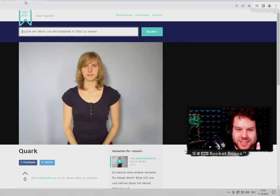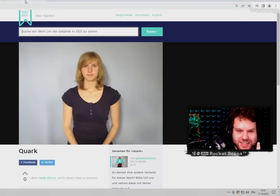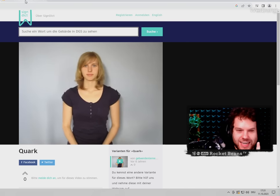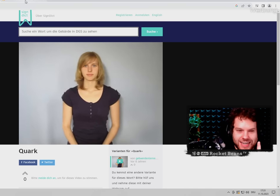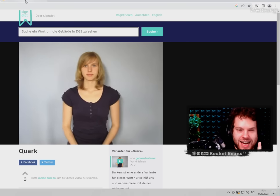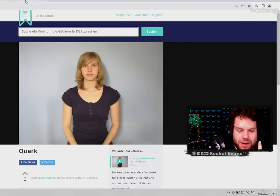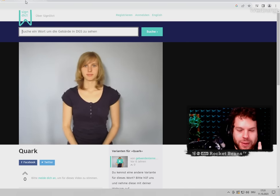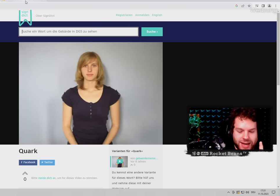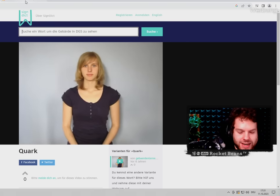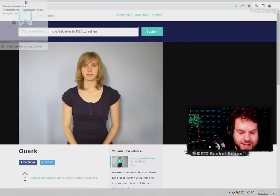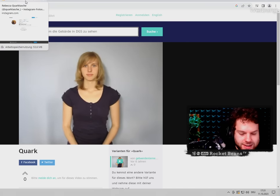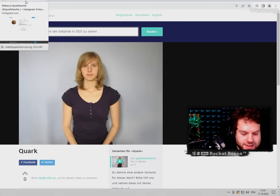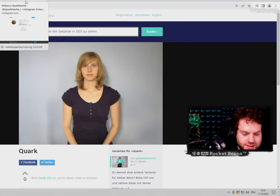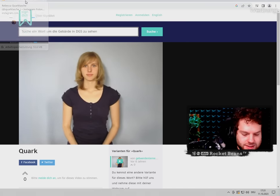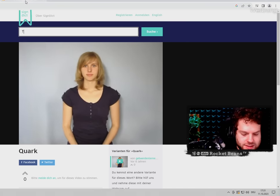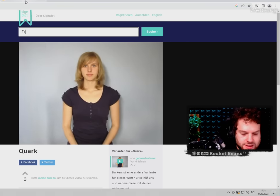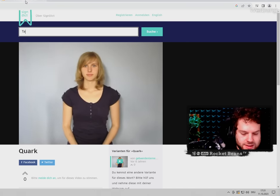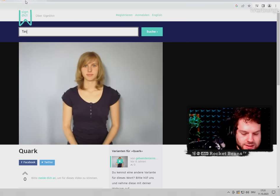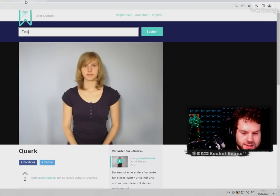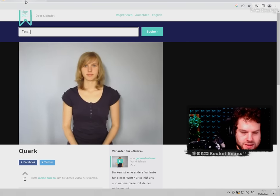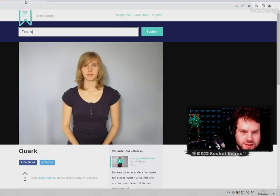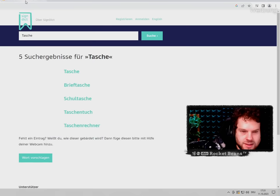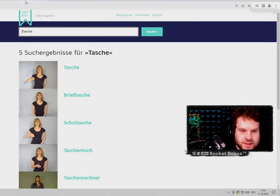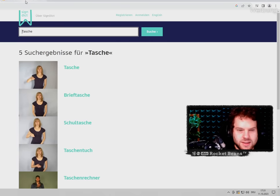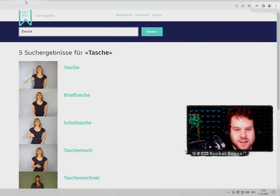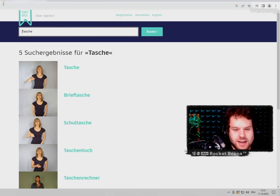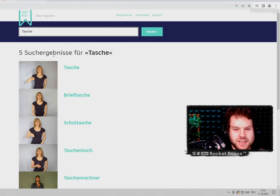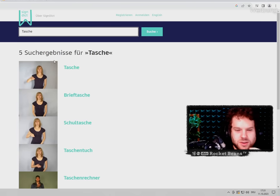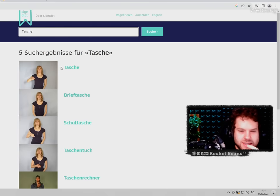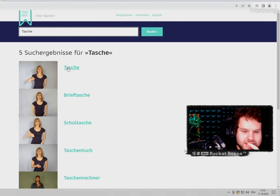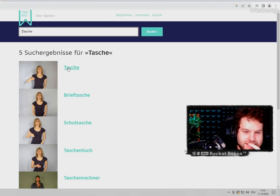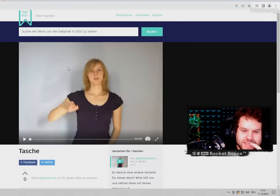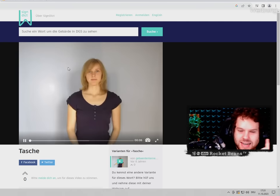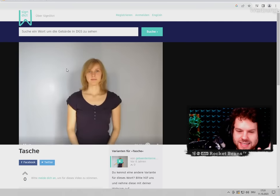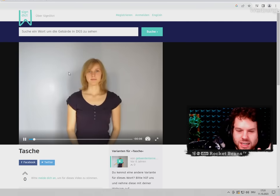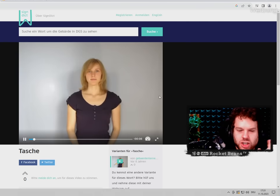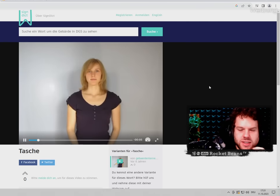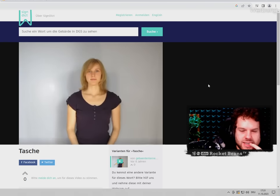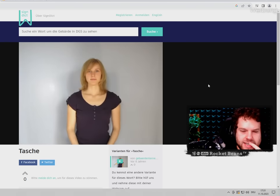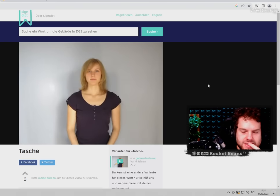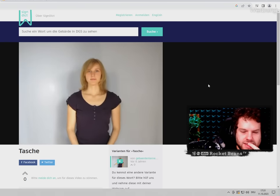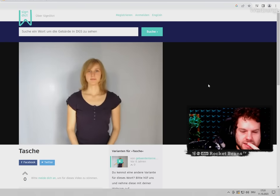sind sehr nah beieinander, ne? Also, das hat schon seinen Sinn.